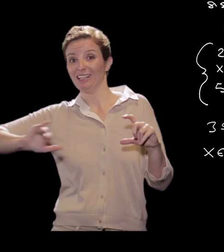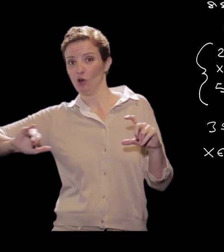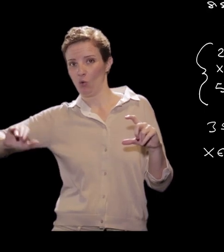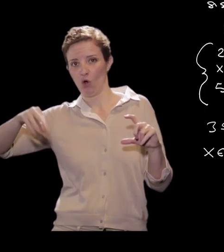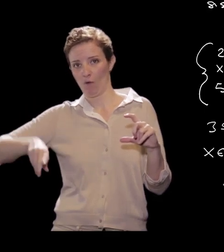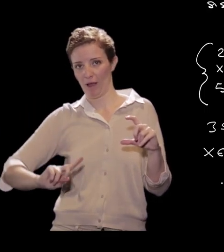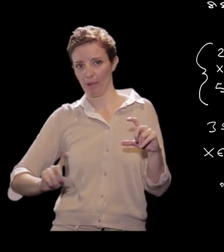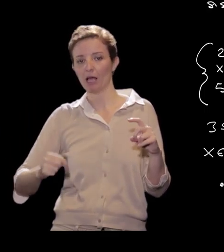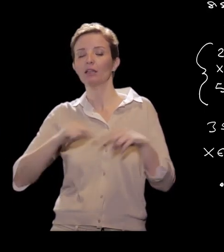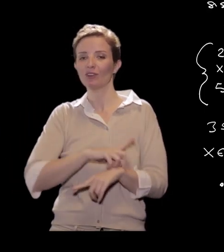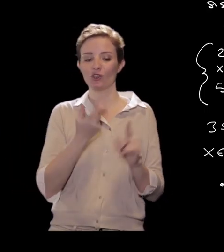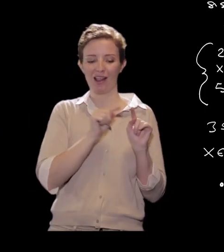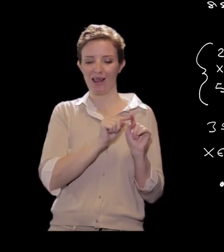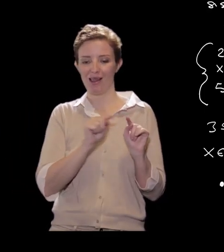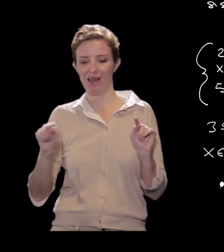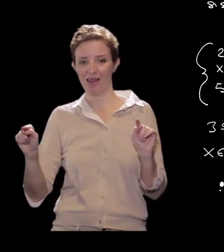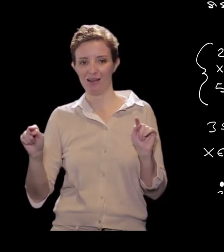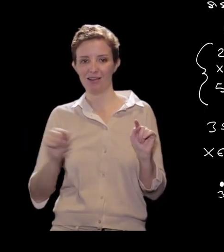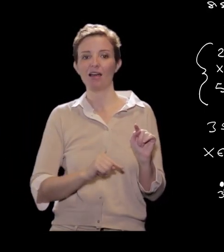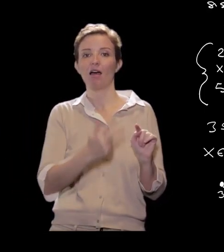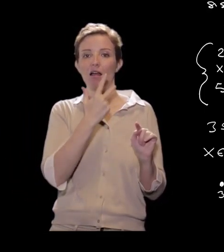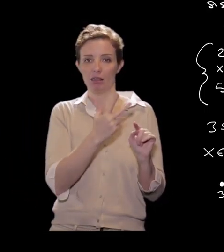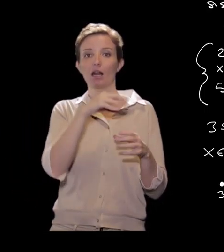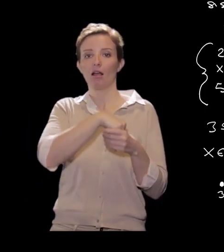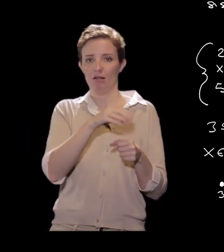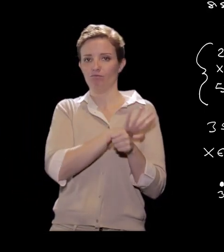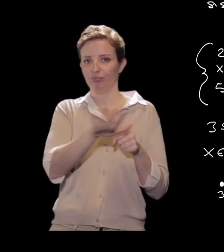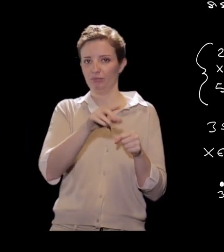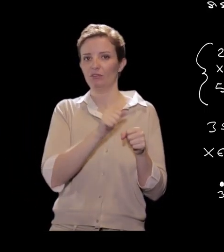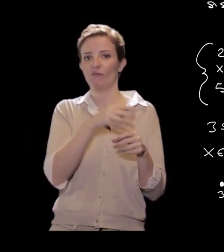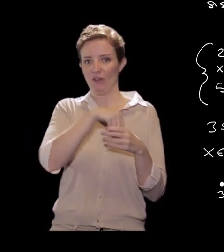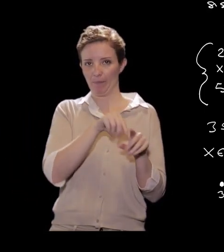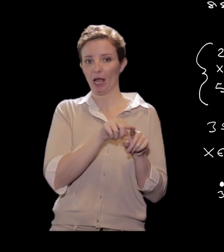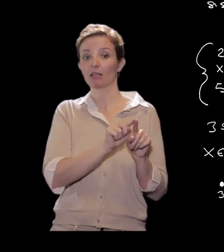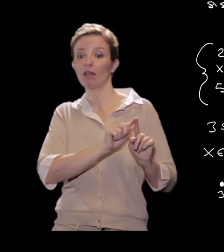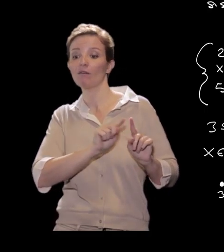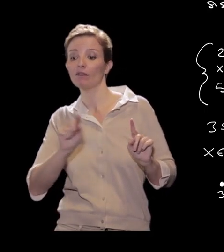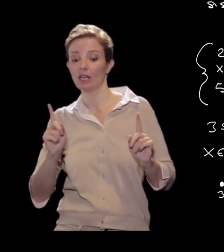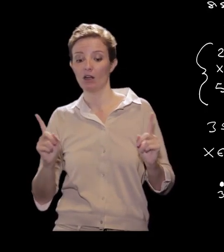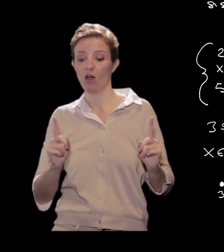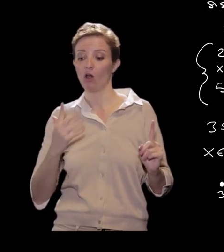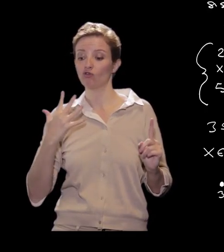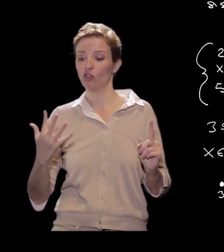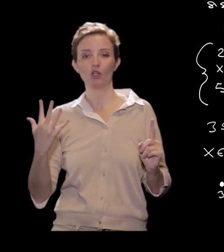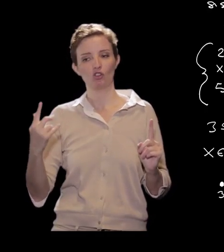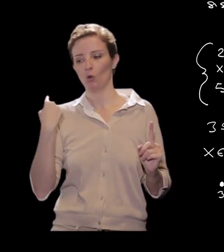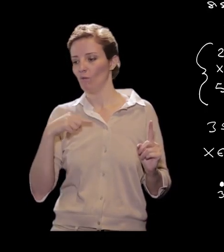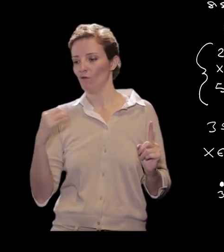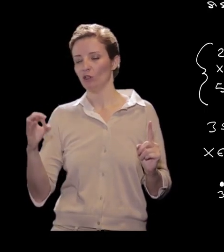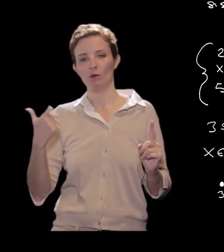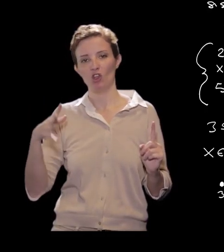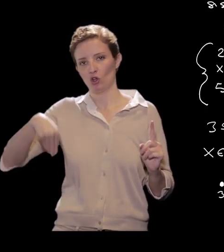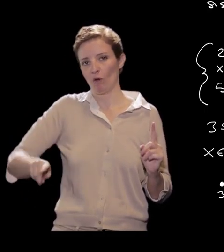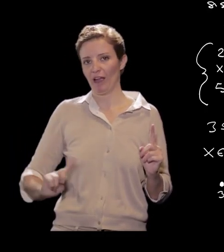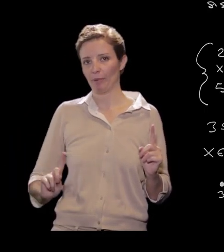diretta orientata il 3 incluso segmento che arriva fino a 5 che invece risulta essere non